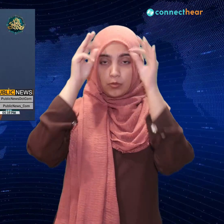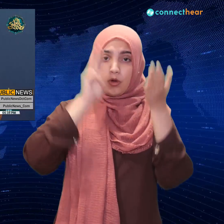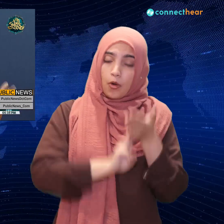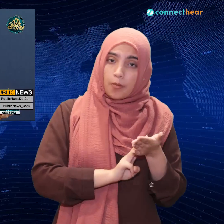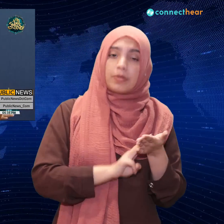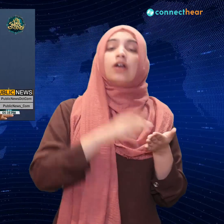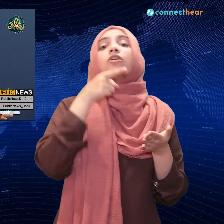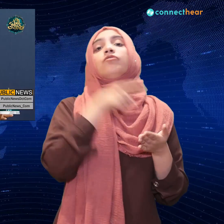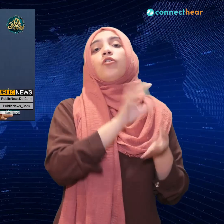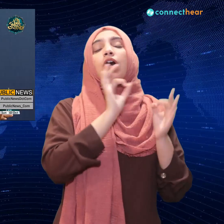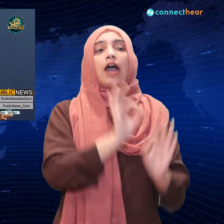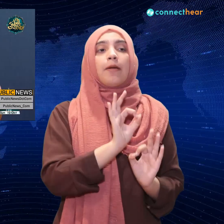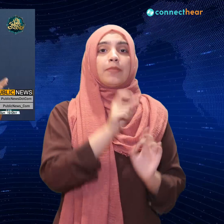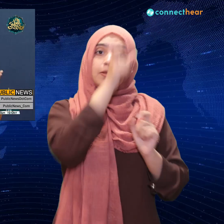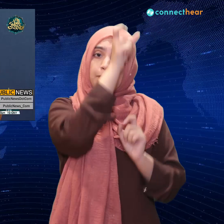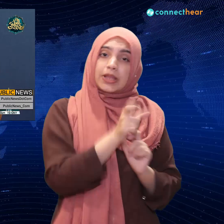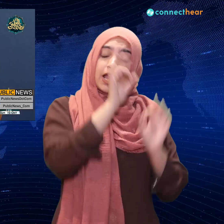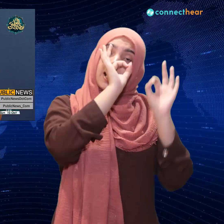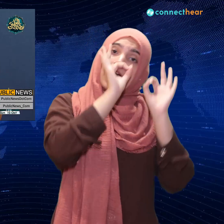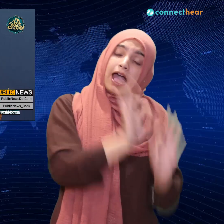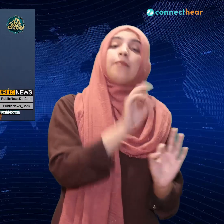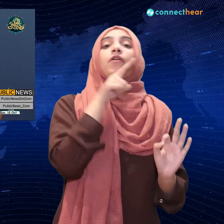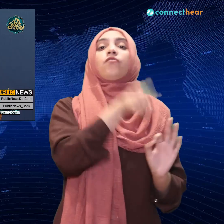یہ انقلاب لے کے آئے، اور انہوں نے